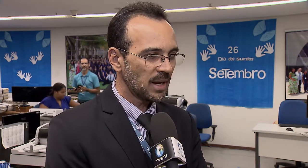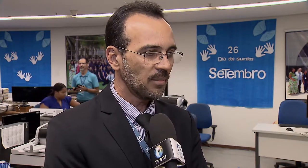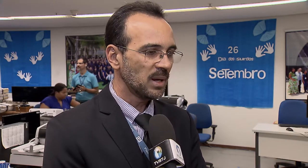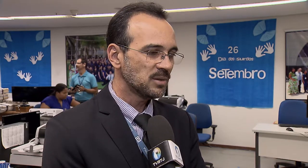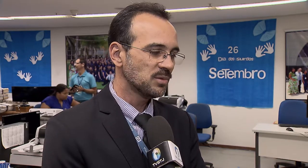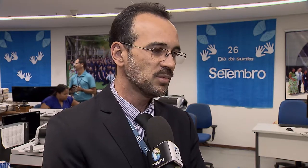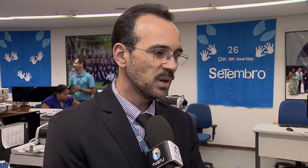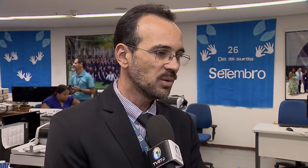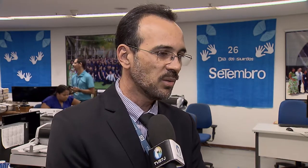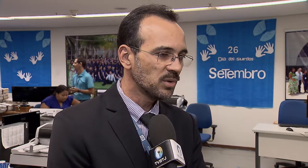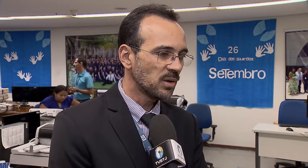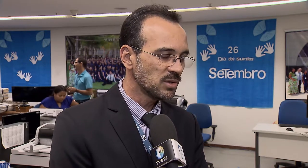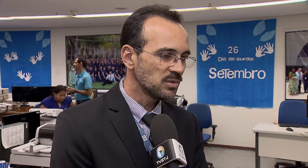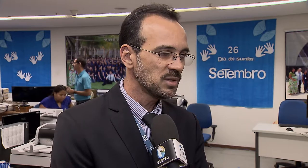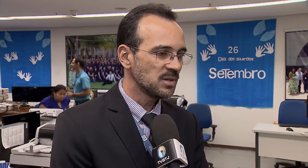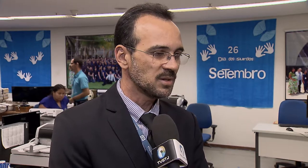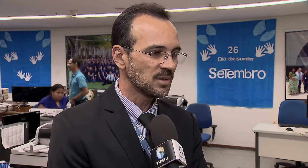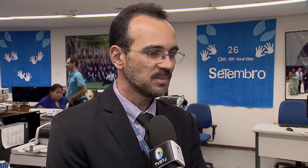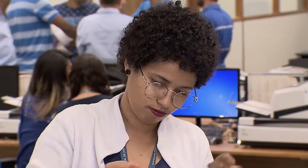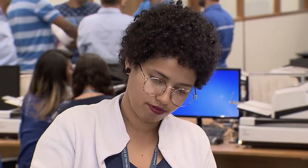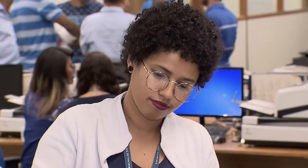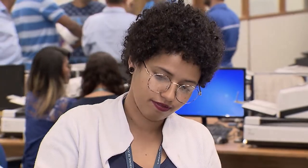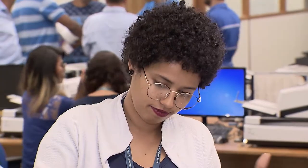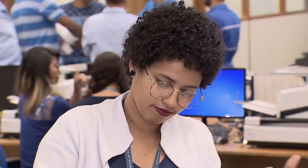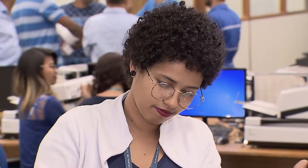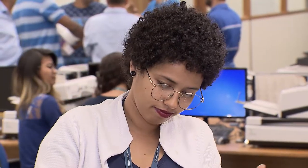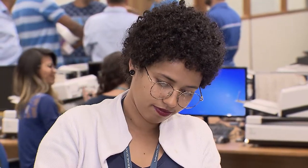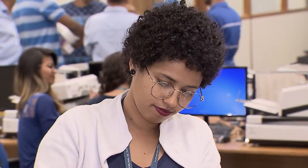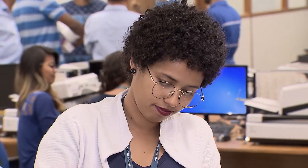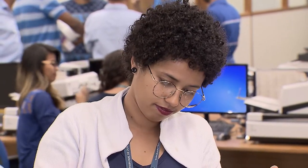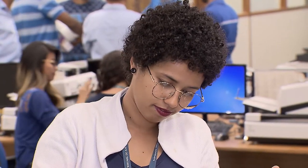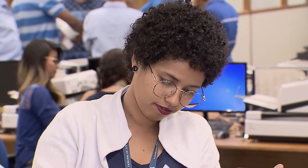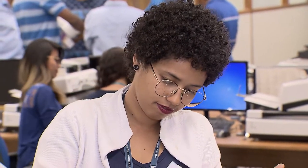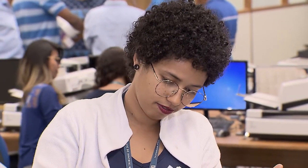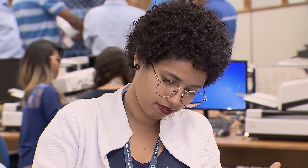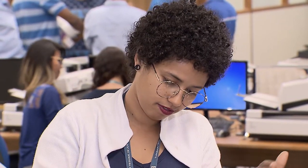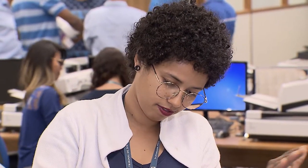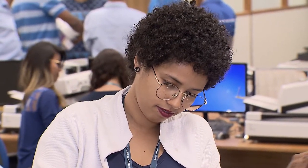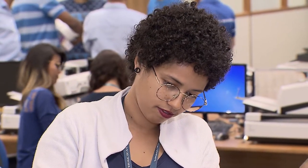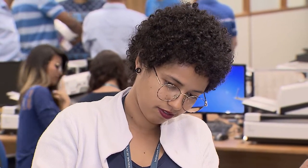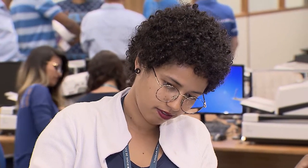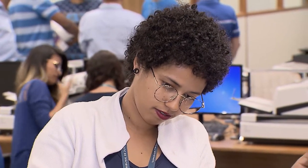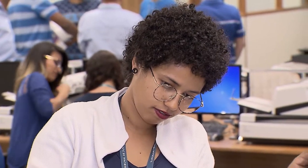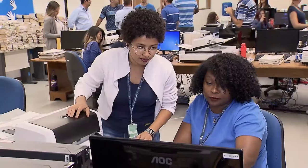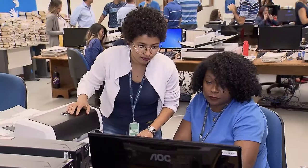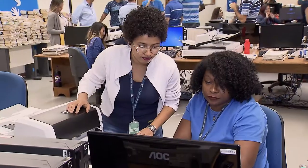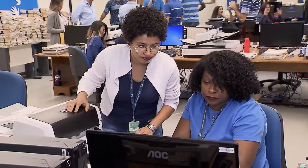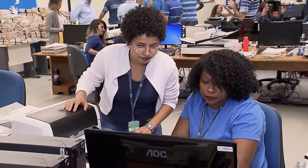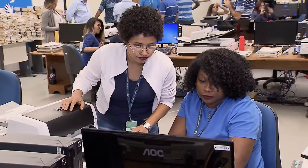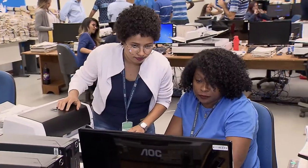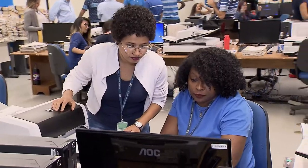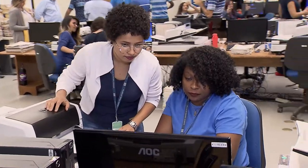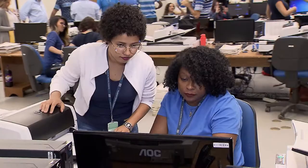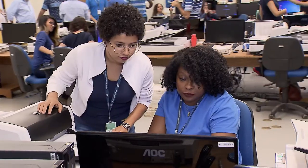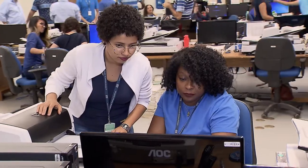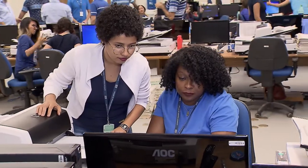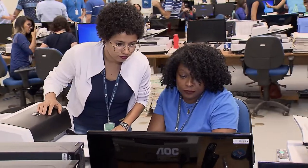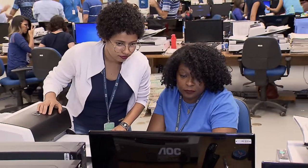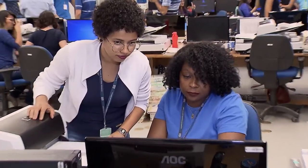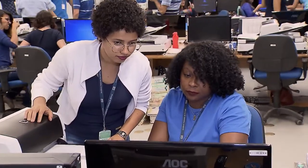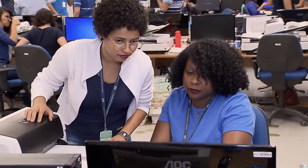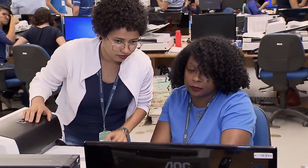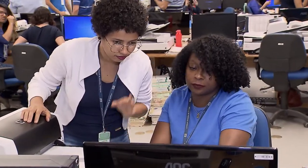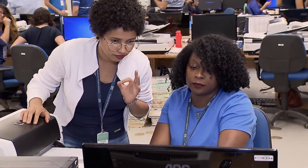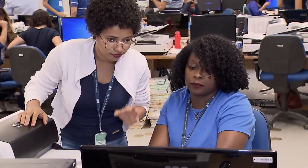aportam diariamente no Superior Tribunal de Justiça. Thaís Regina trabalha no STJ há 8 anos e foi aqui que começou a